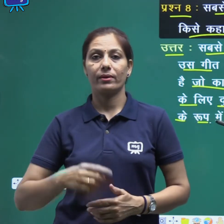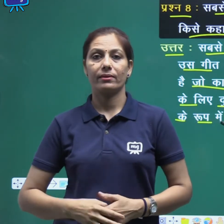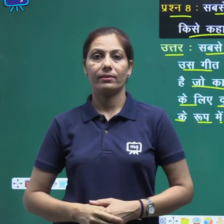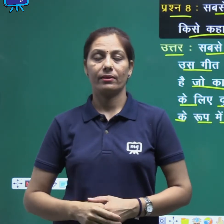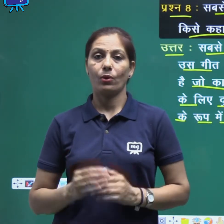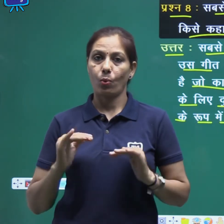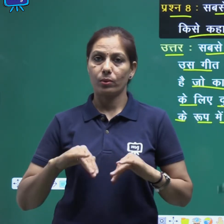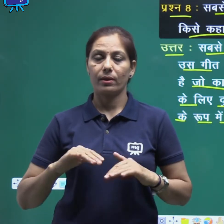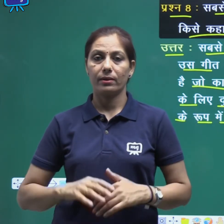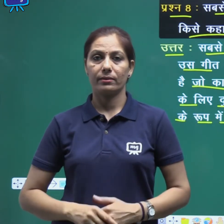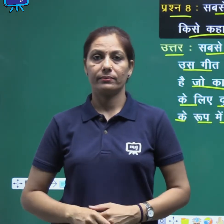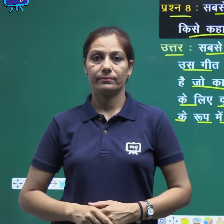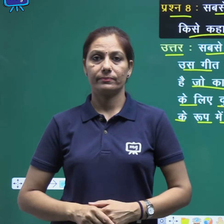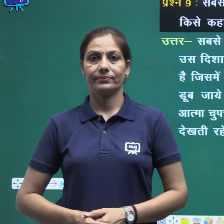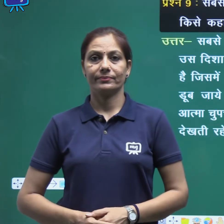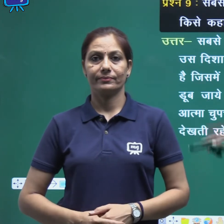होता है।